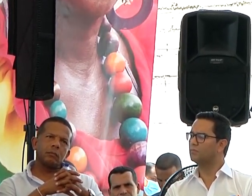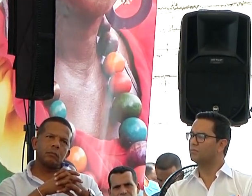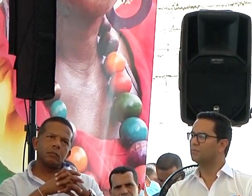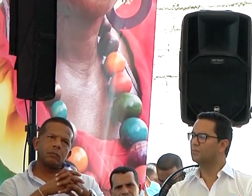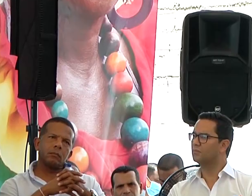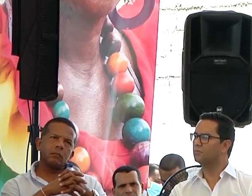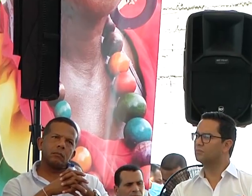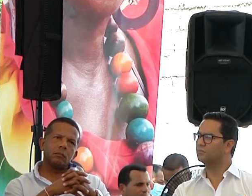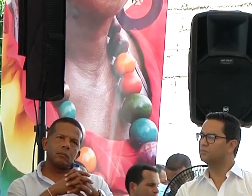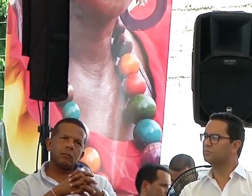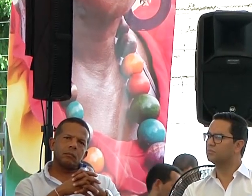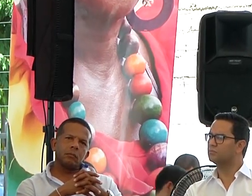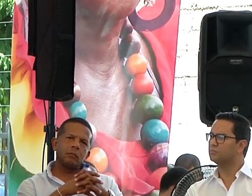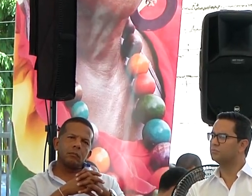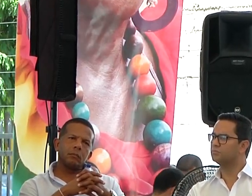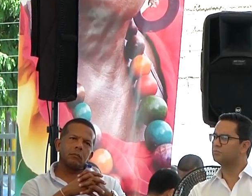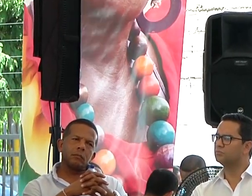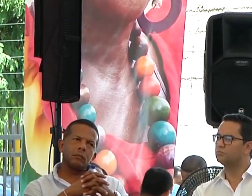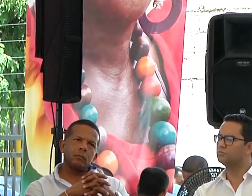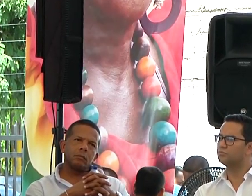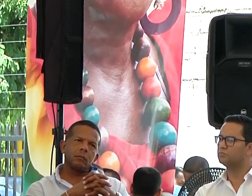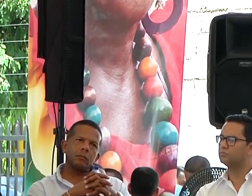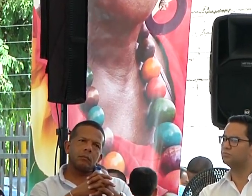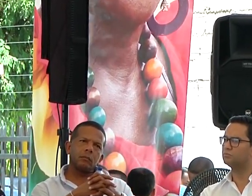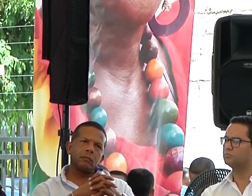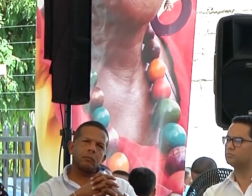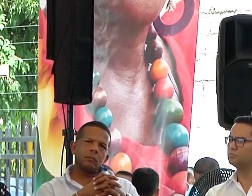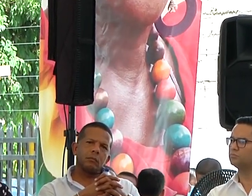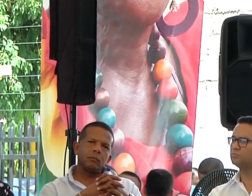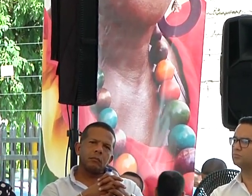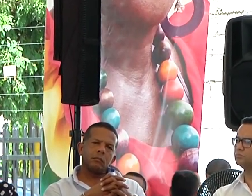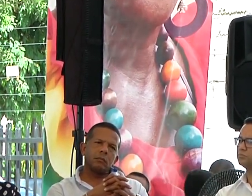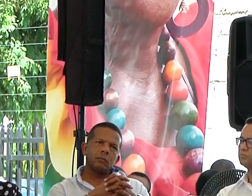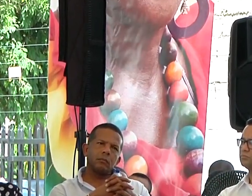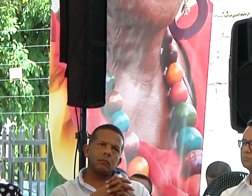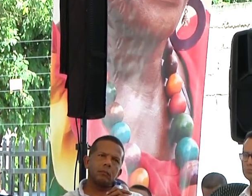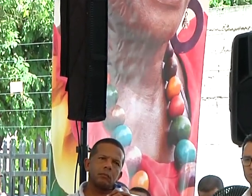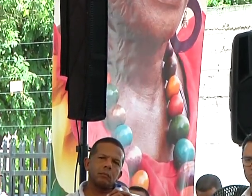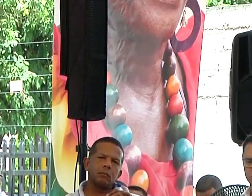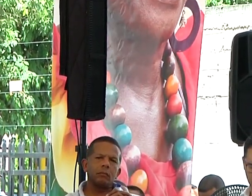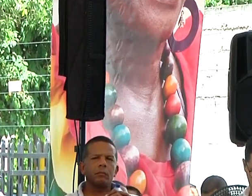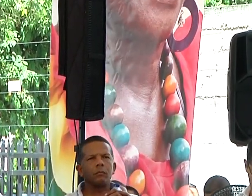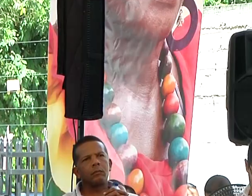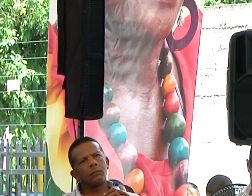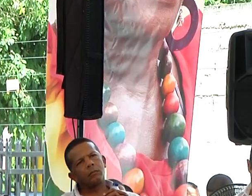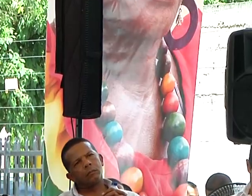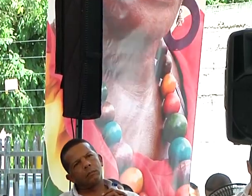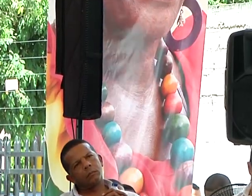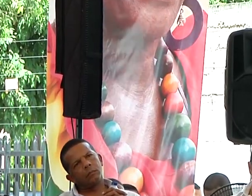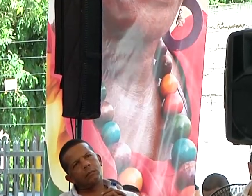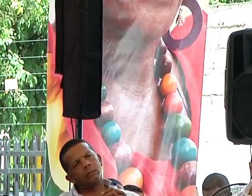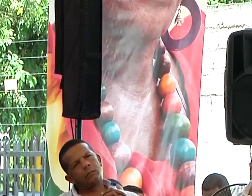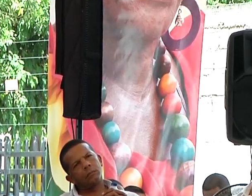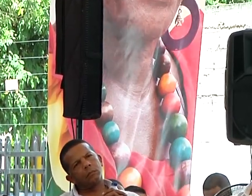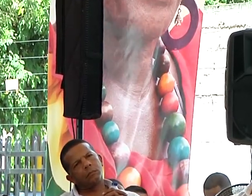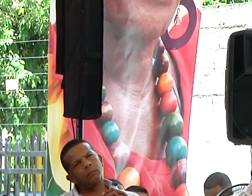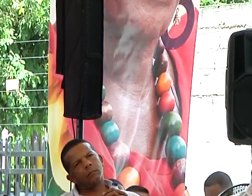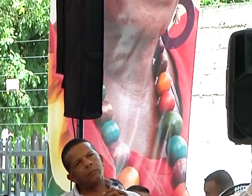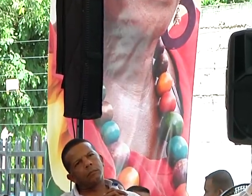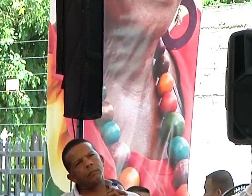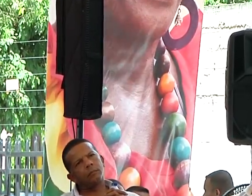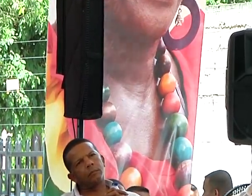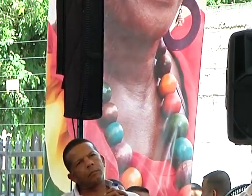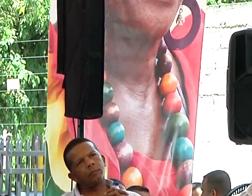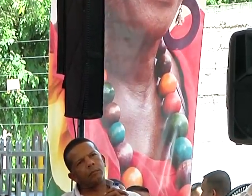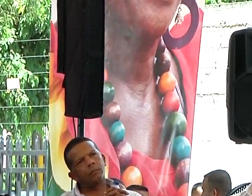colectiva llene e impacte las decisiones del gobierno y el cambio que tanto anhelamos, el de la paz, el